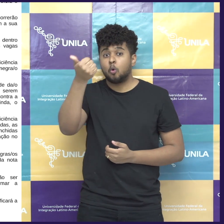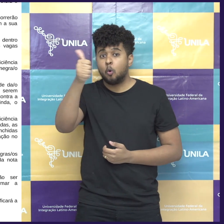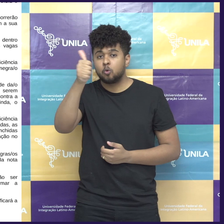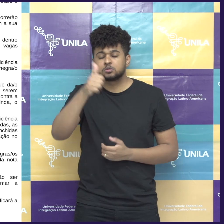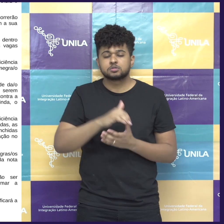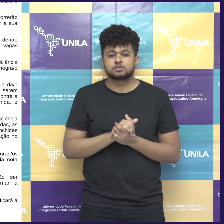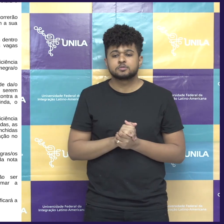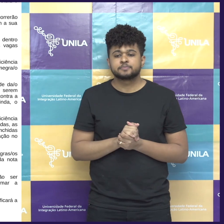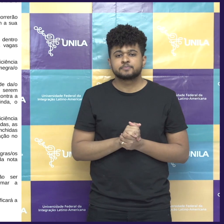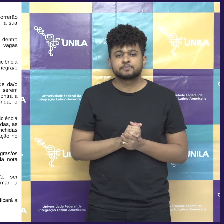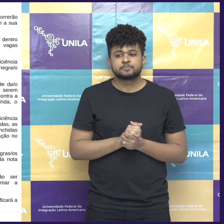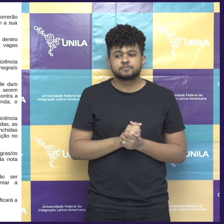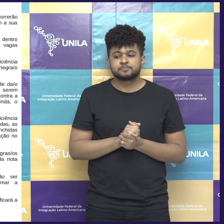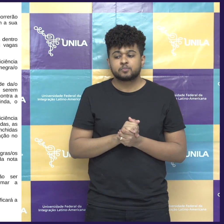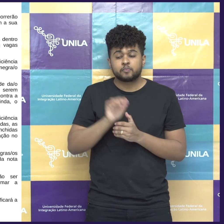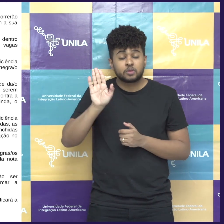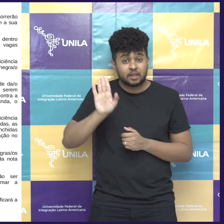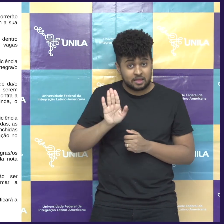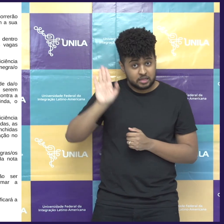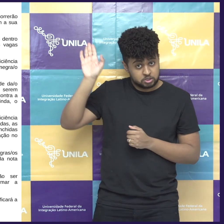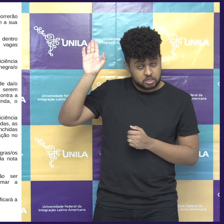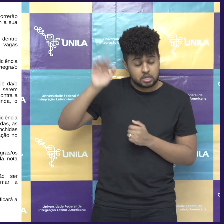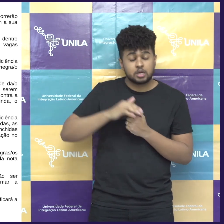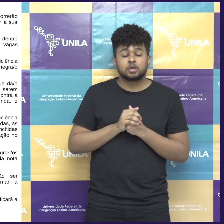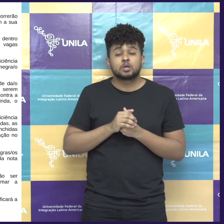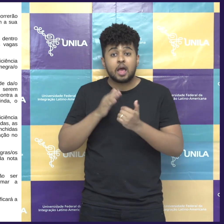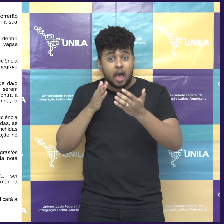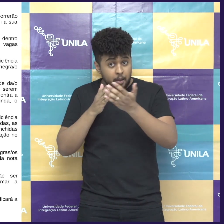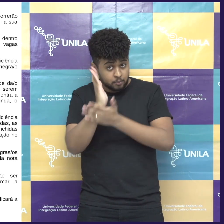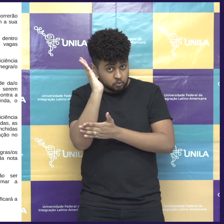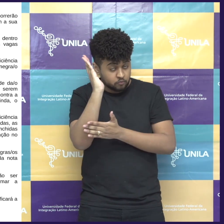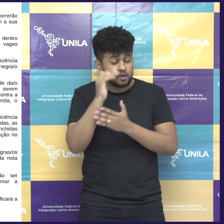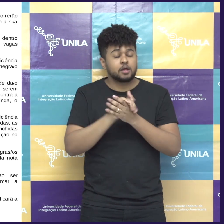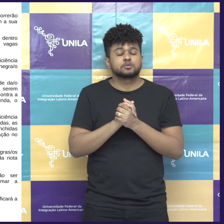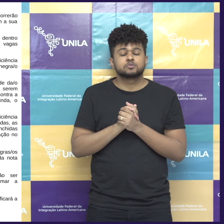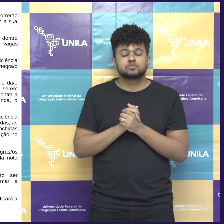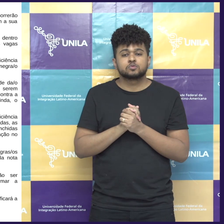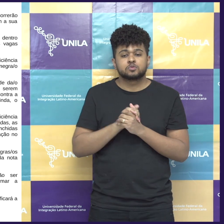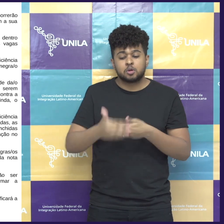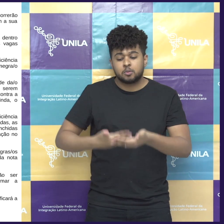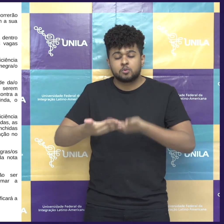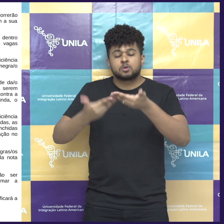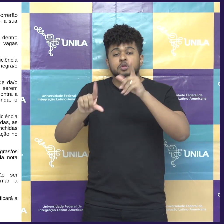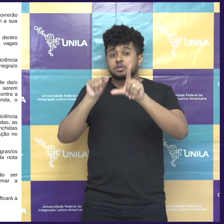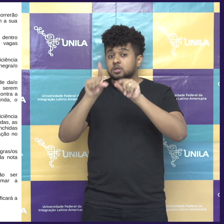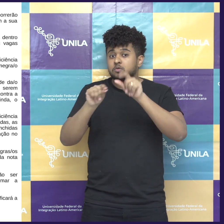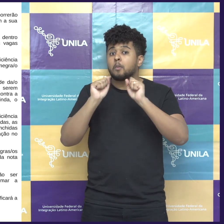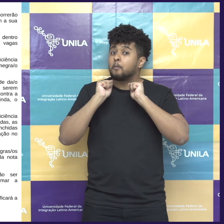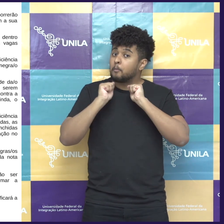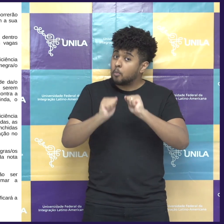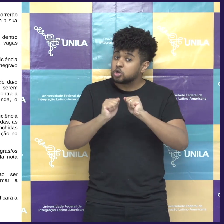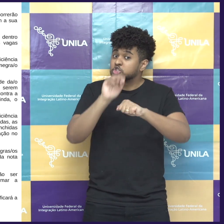3.1.11. Os candidatos aprovados no processo seletivo poderão